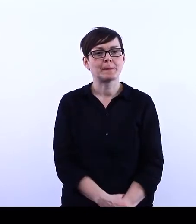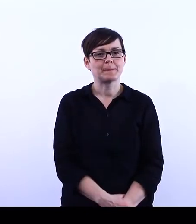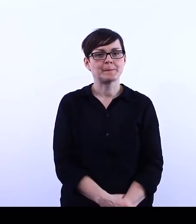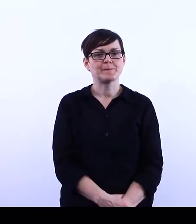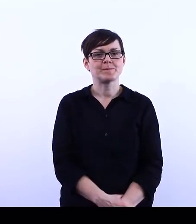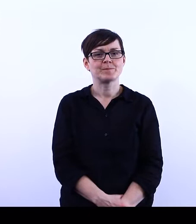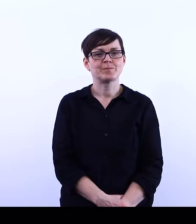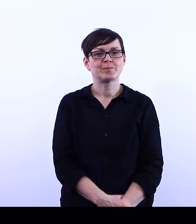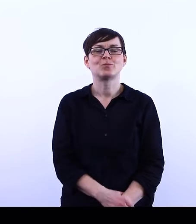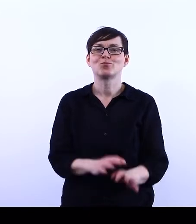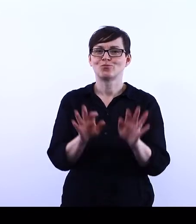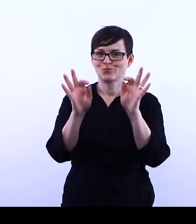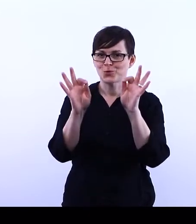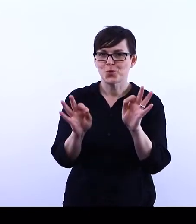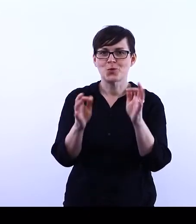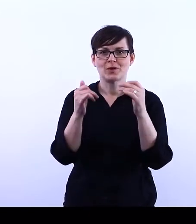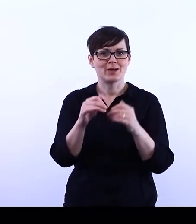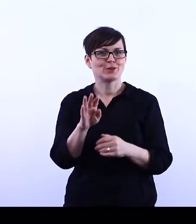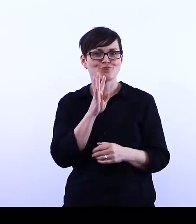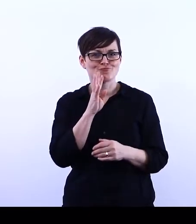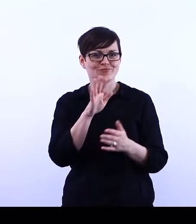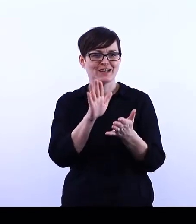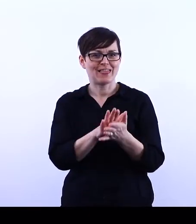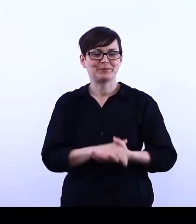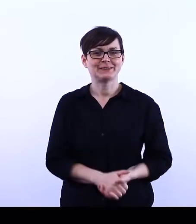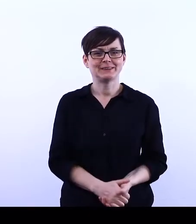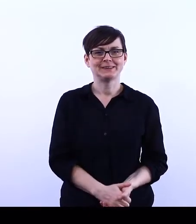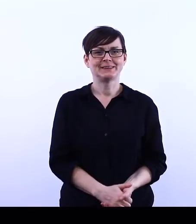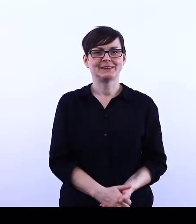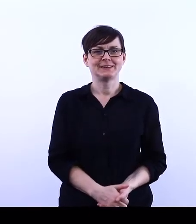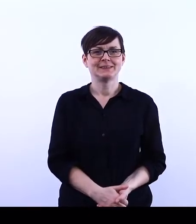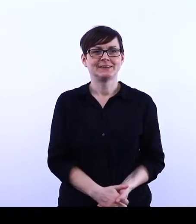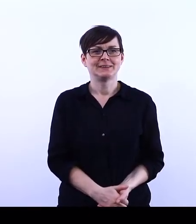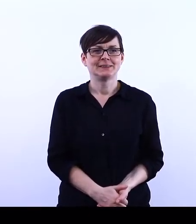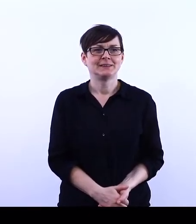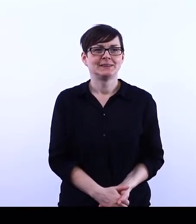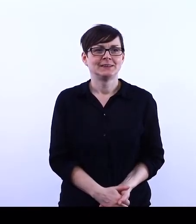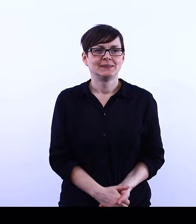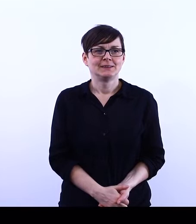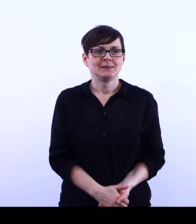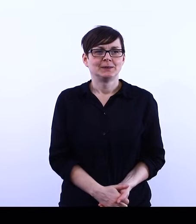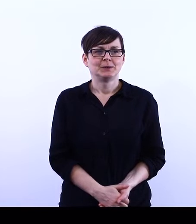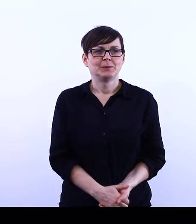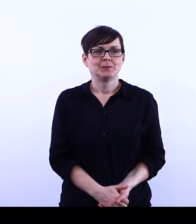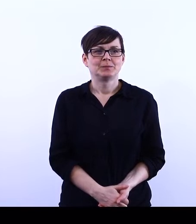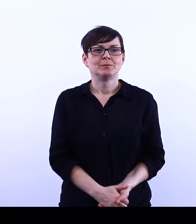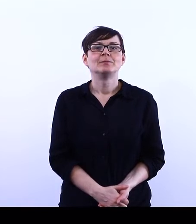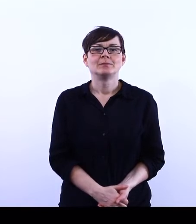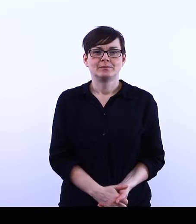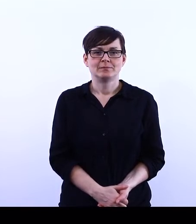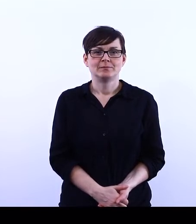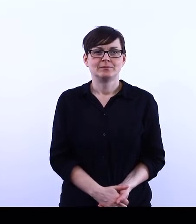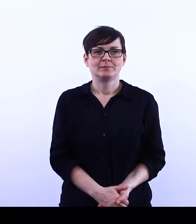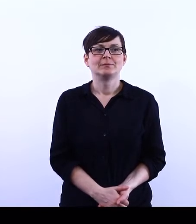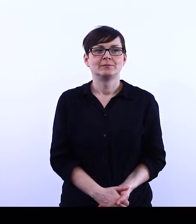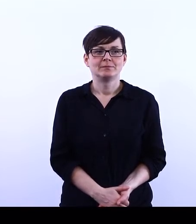So, jetzt kann ich mich live schalten und dann